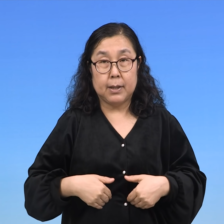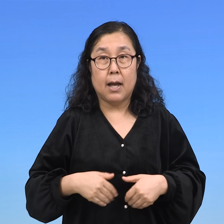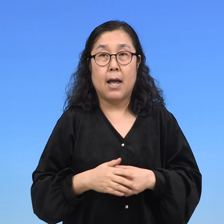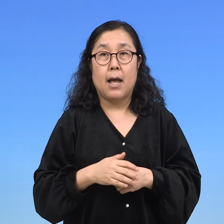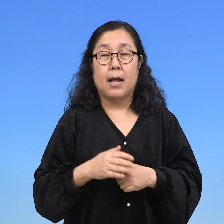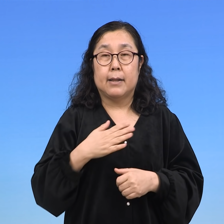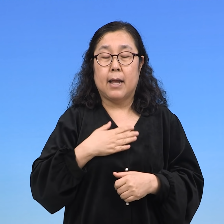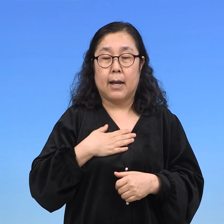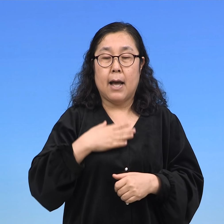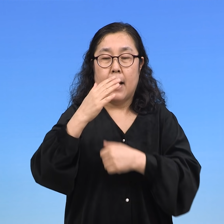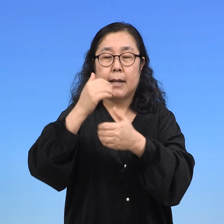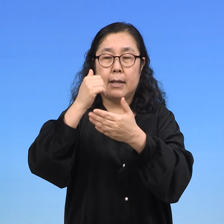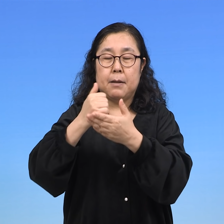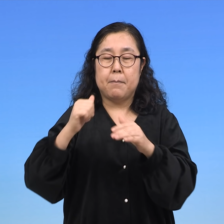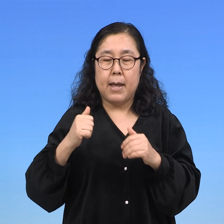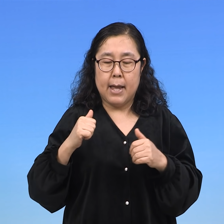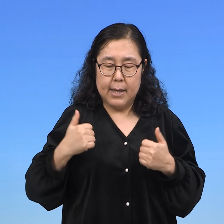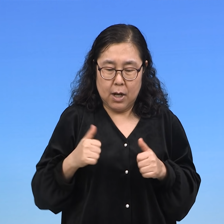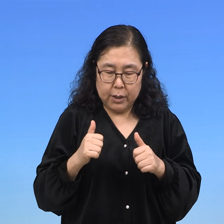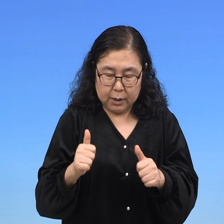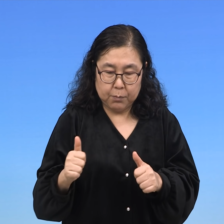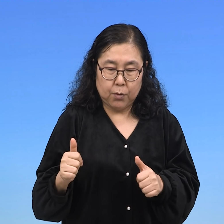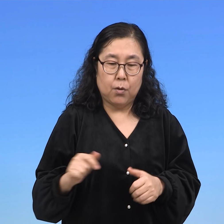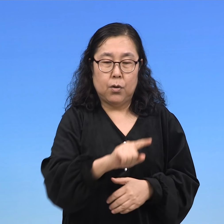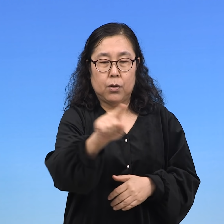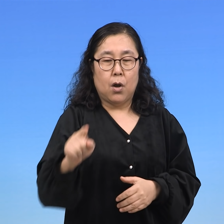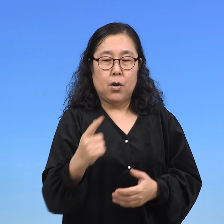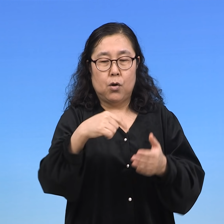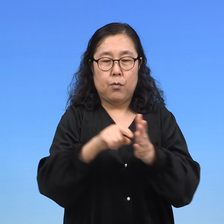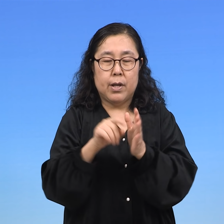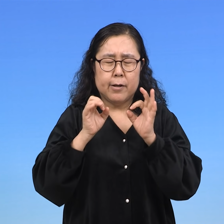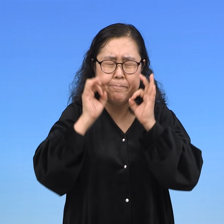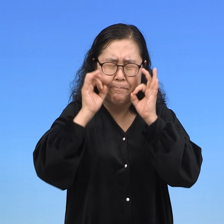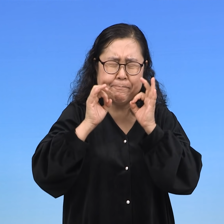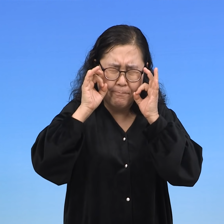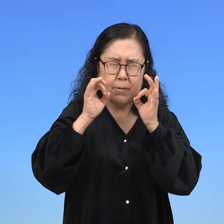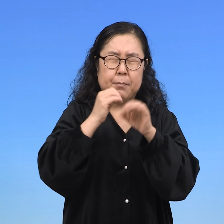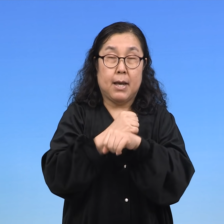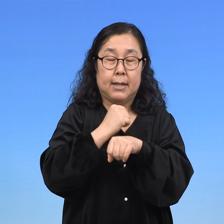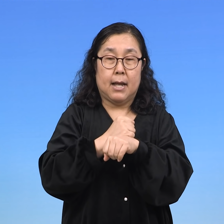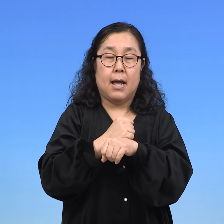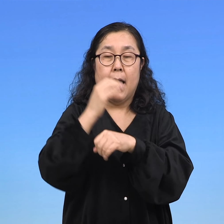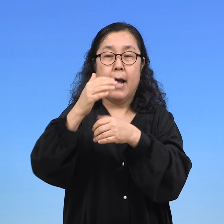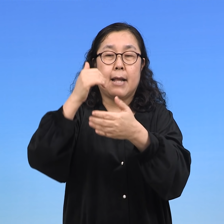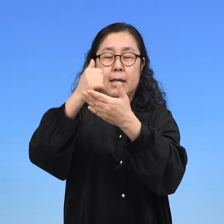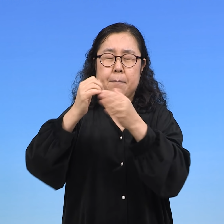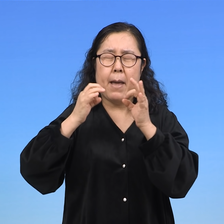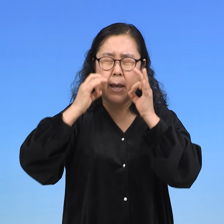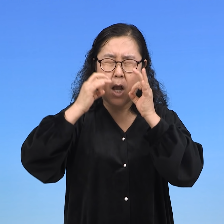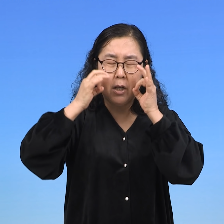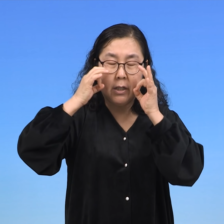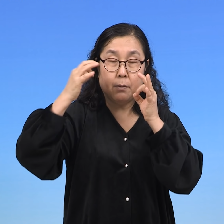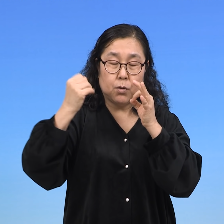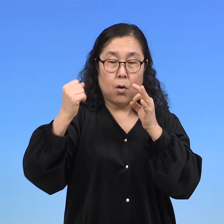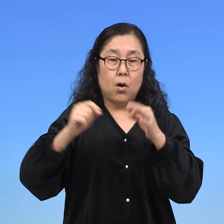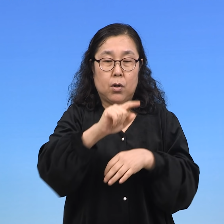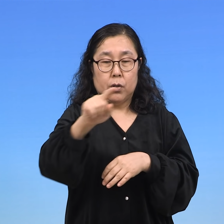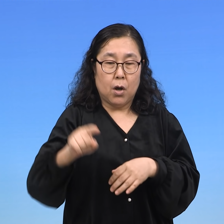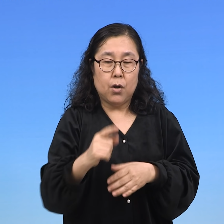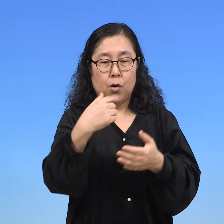열심으로? 하나님의 열심으로 너희를 위하여 열심을 내노니. 내가 누구의 열심으로?